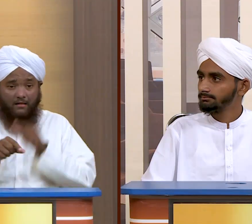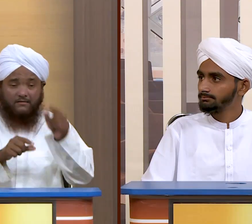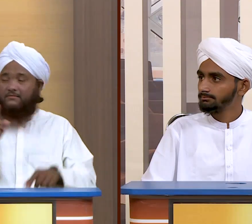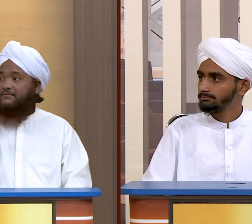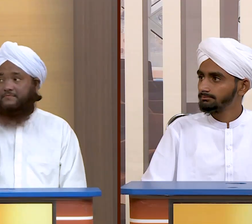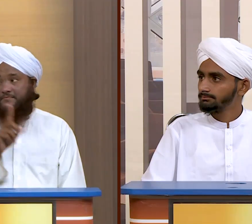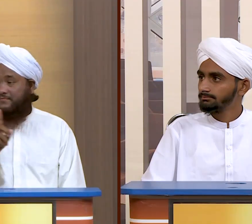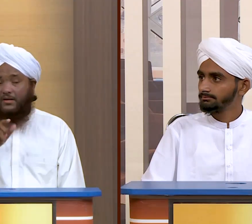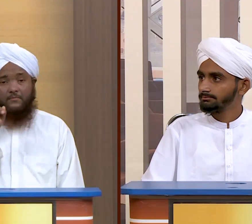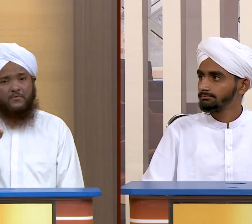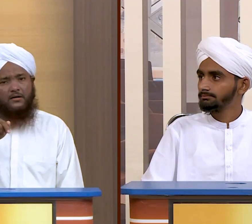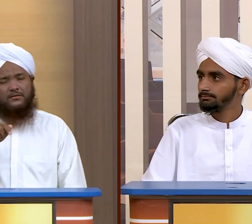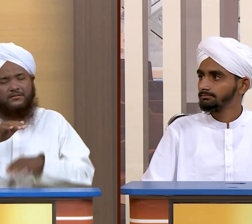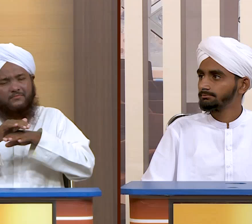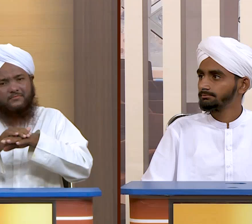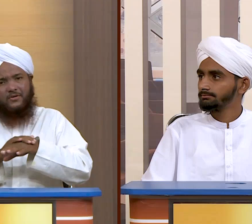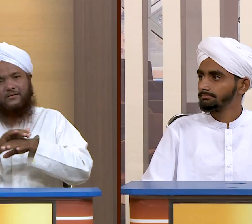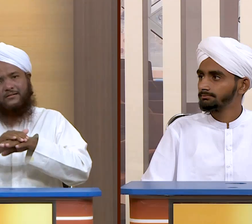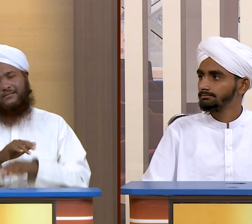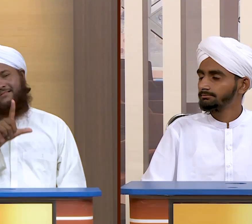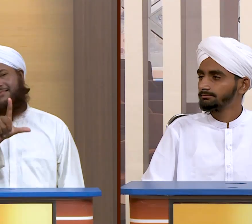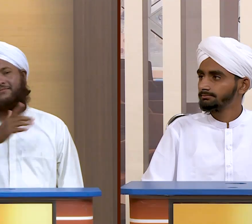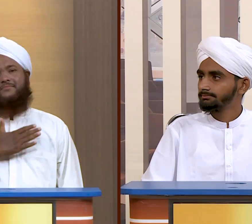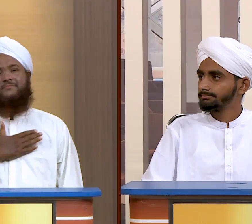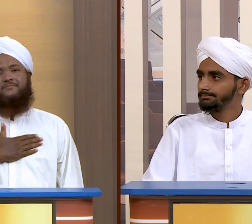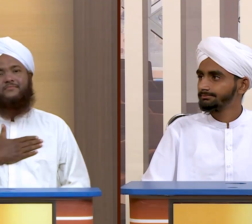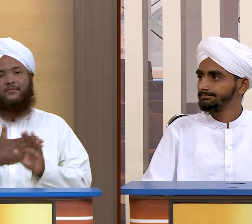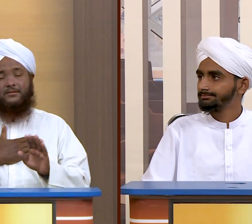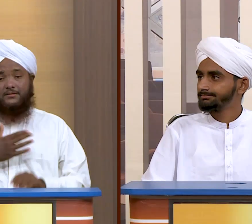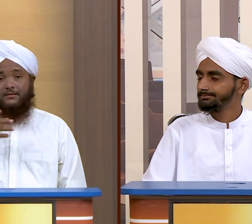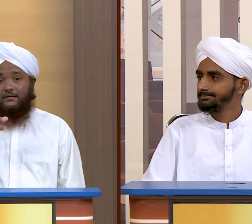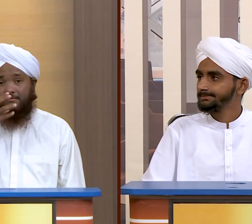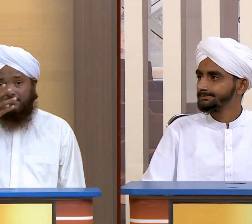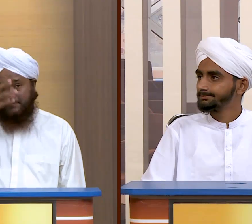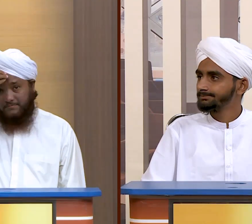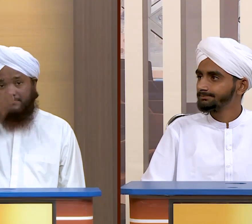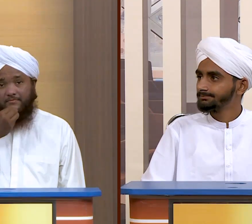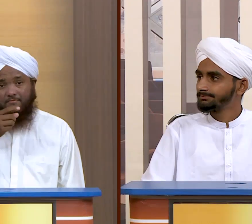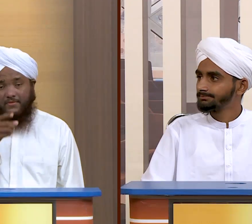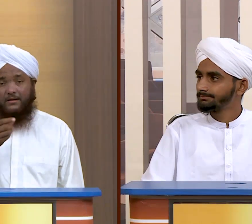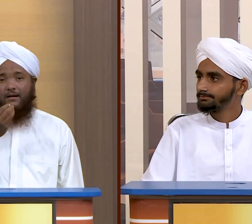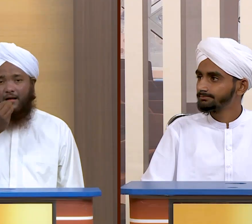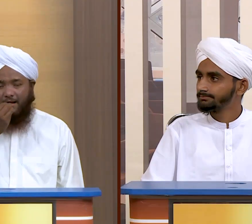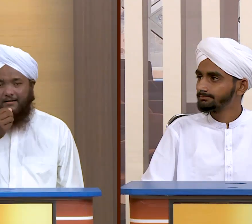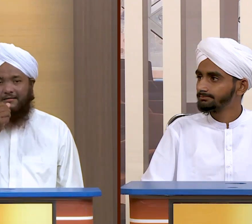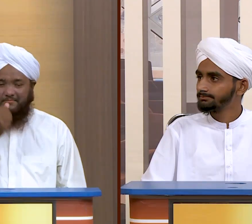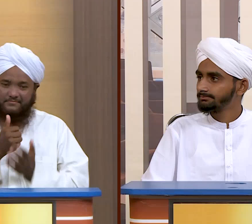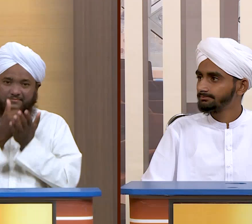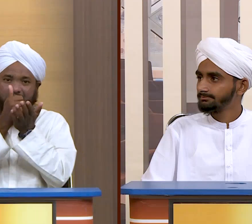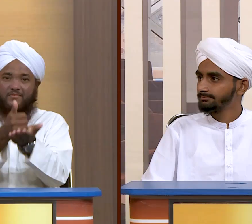ہر وقت شفقت و محبت سے پیش آئیں، ان کے کھانے پینے کا خیال رکھیں، ان کے پاس بیٹھ کر ان کا دل